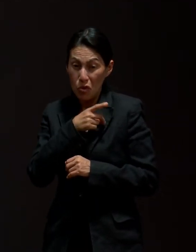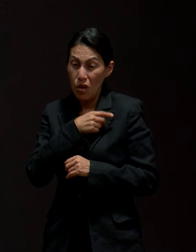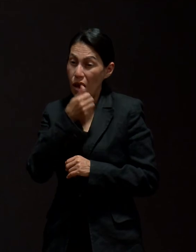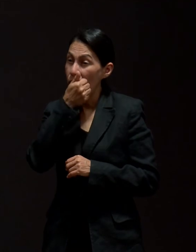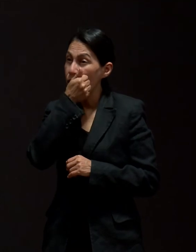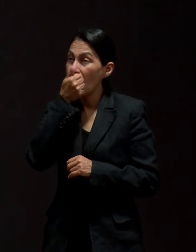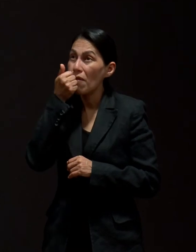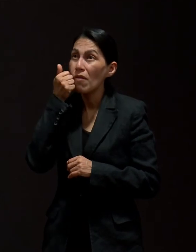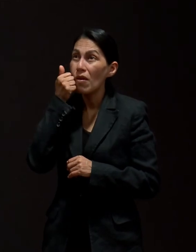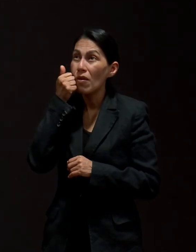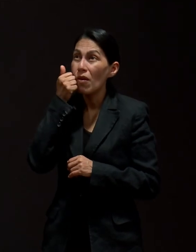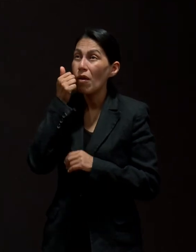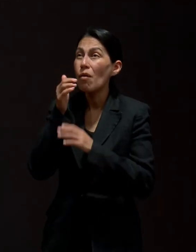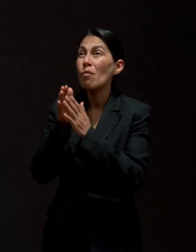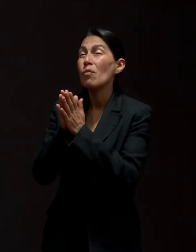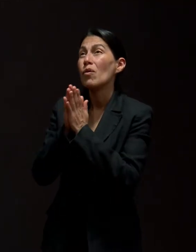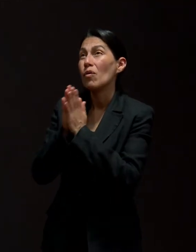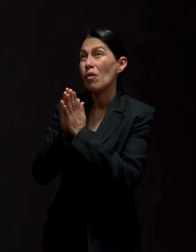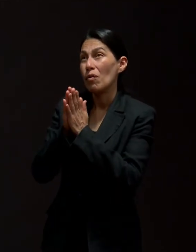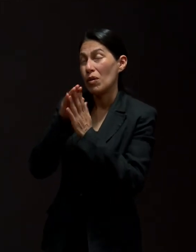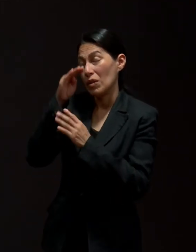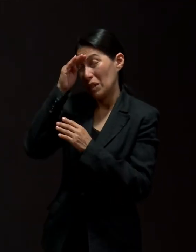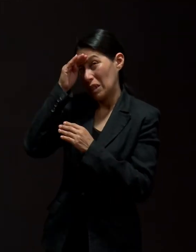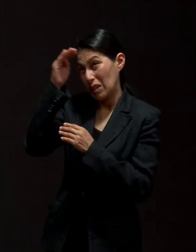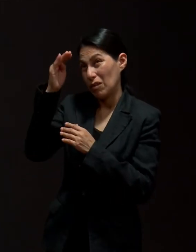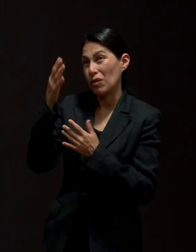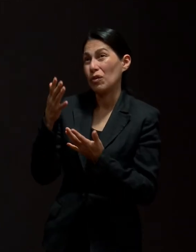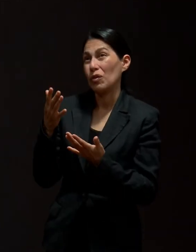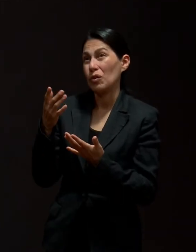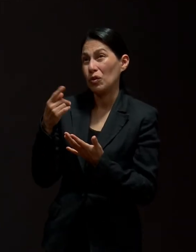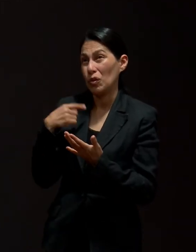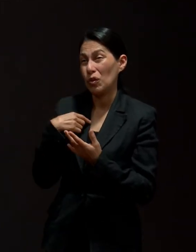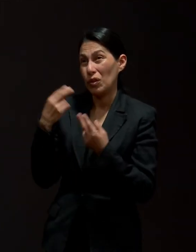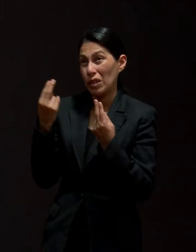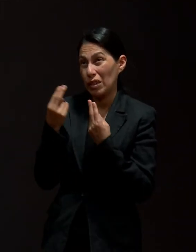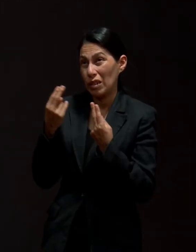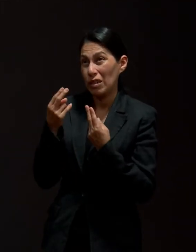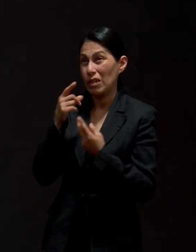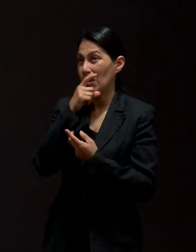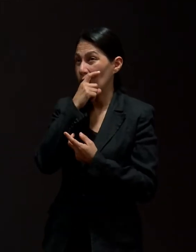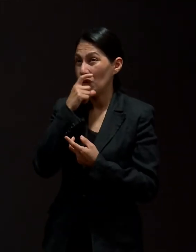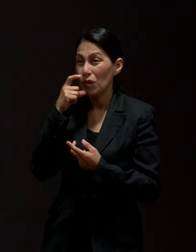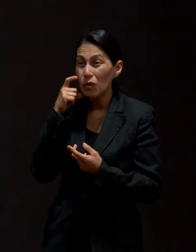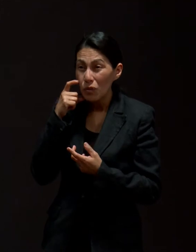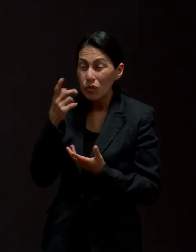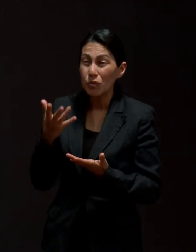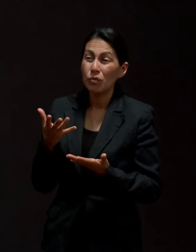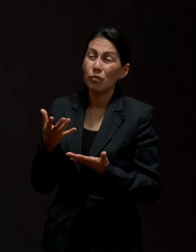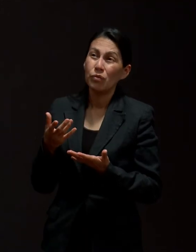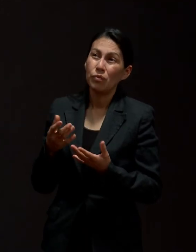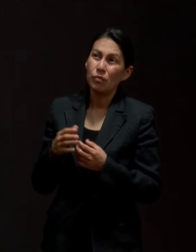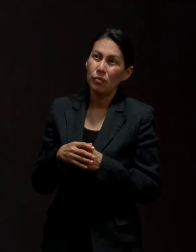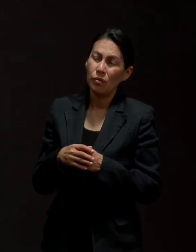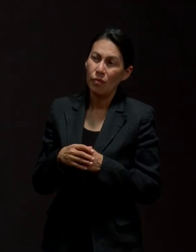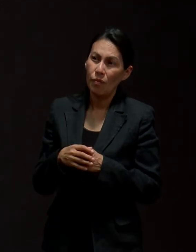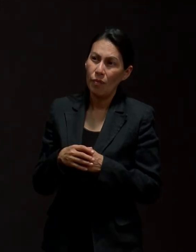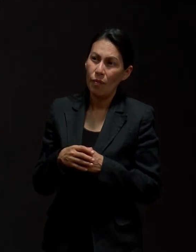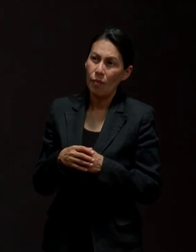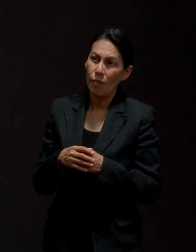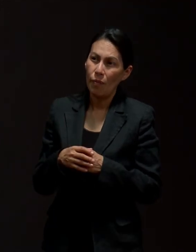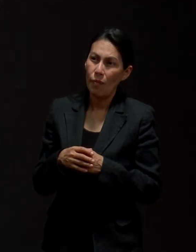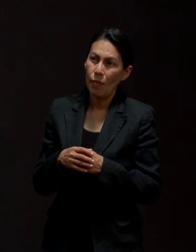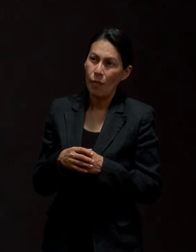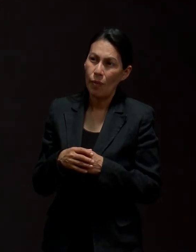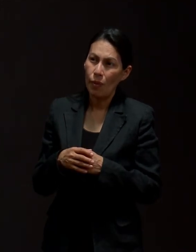solita con el Señor en su día de ayuno, le dijo al Señor, quiero una cantidad, pero era una cantidad exagerada de máscaras. O sea,